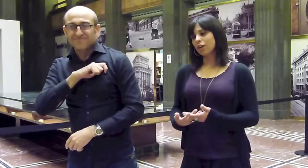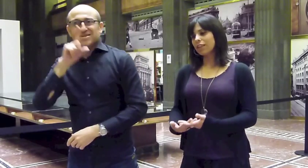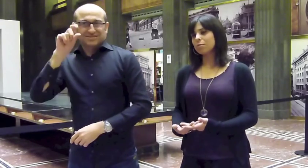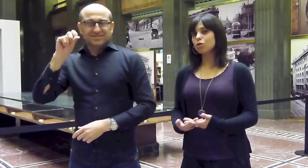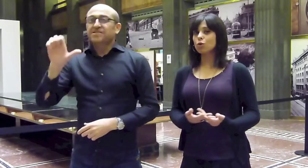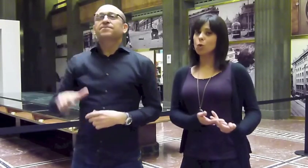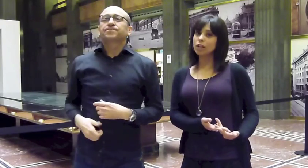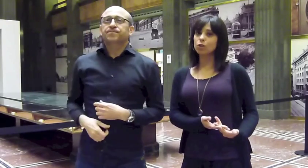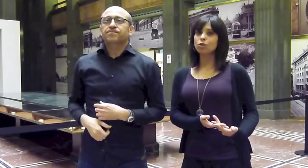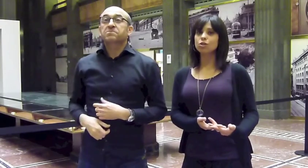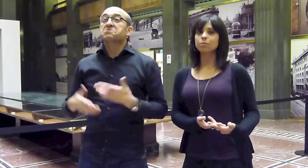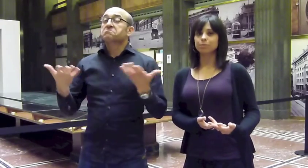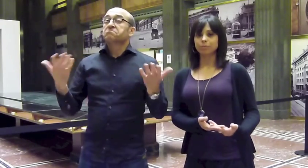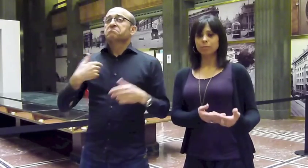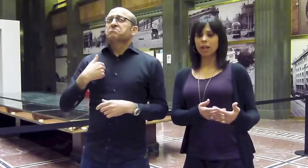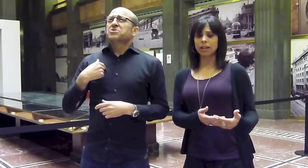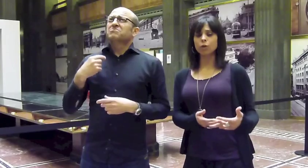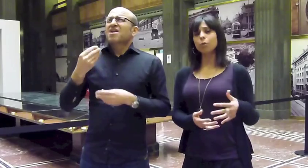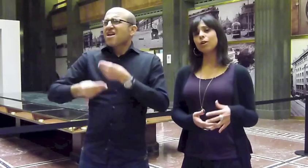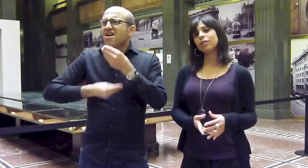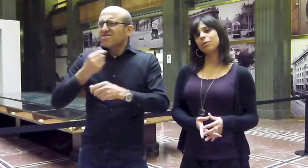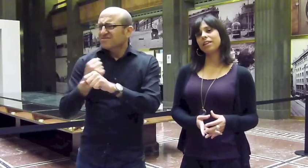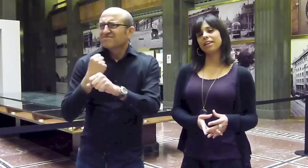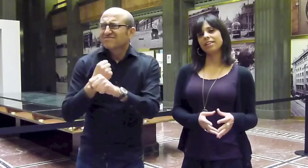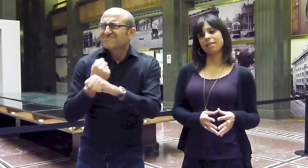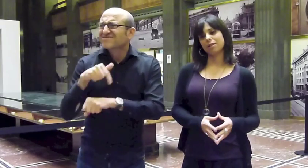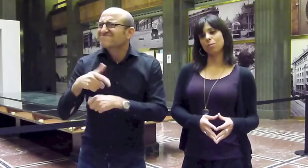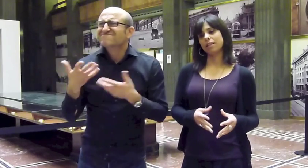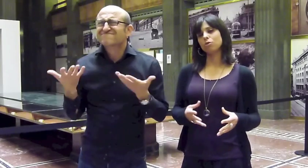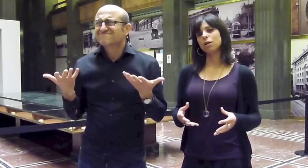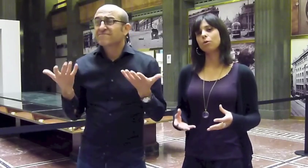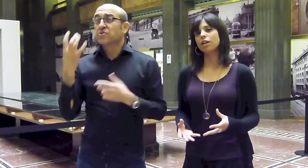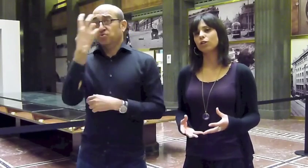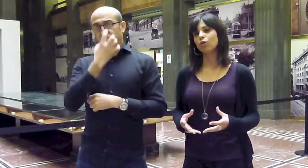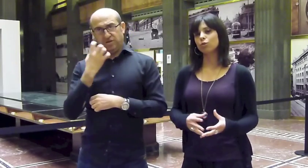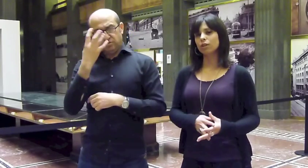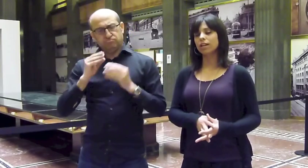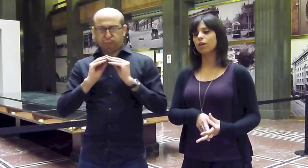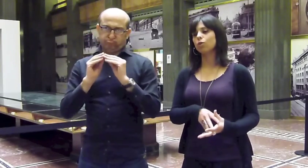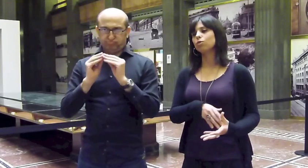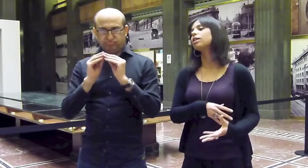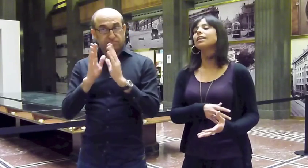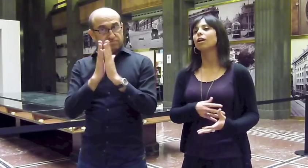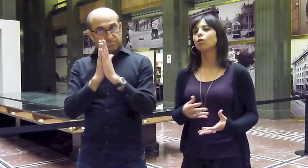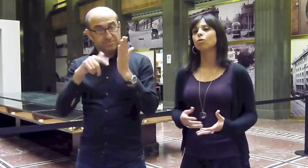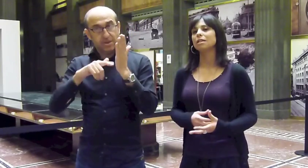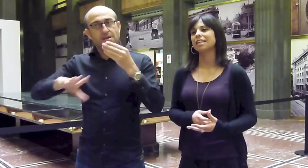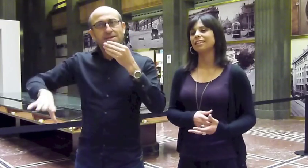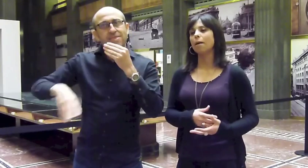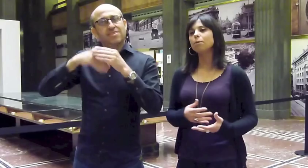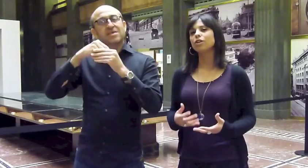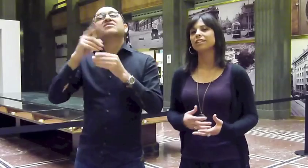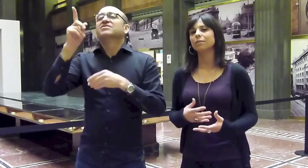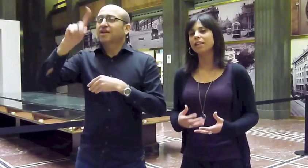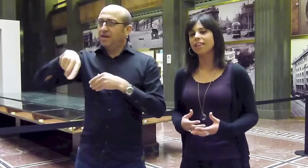Nosotros lo que hacemos son cuentos que incorporan un DVD y además completamos el proyecto con un catálogo